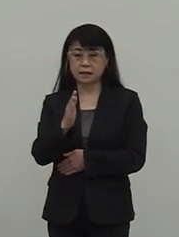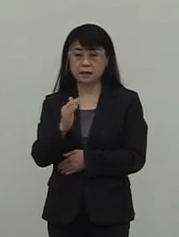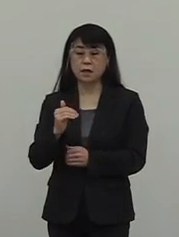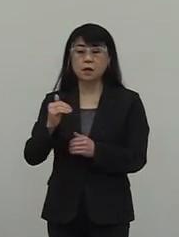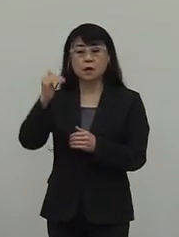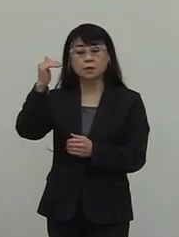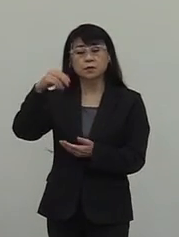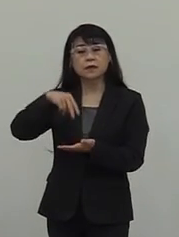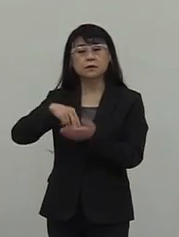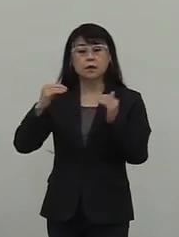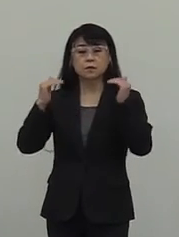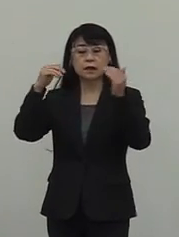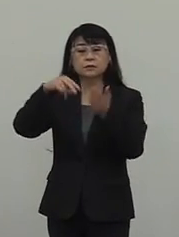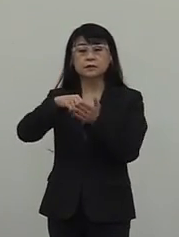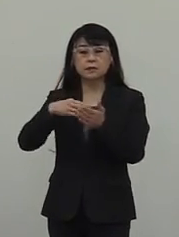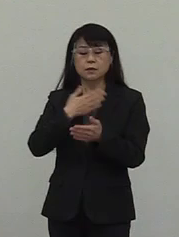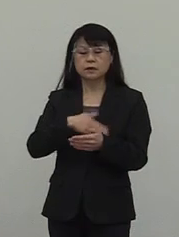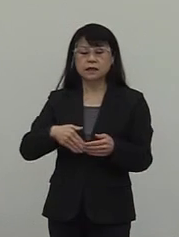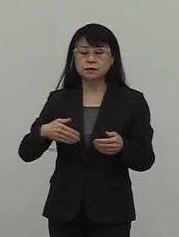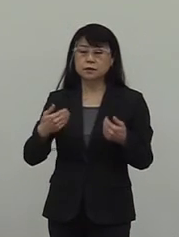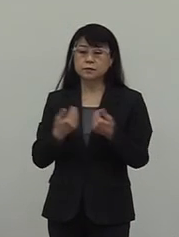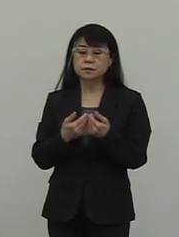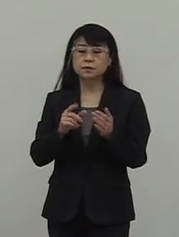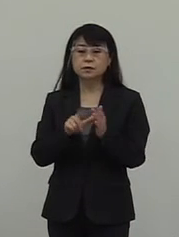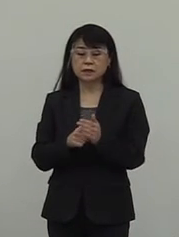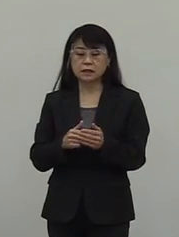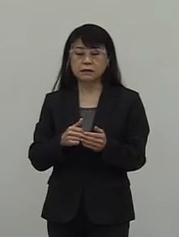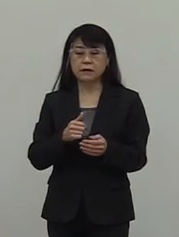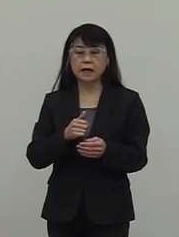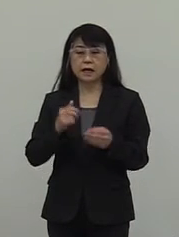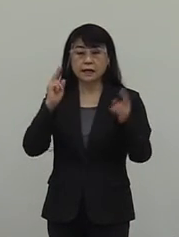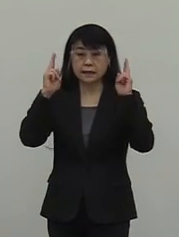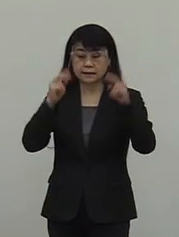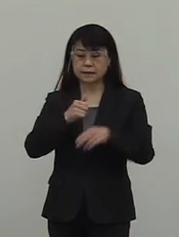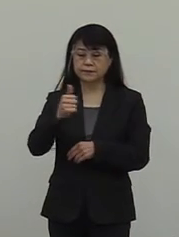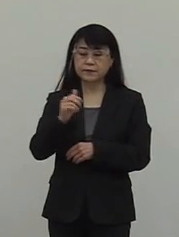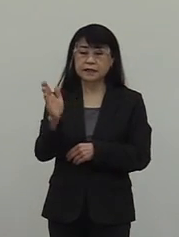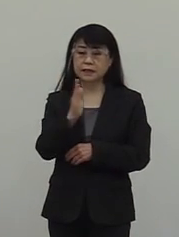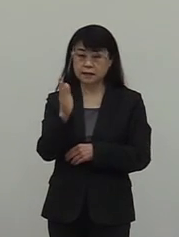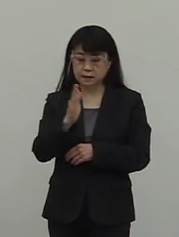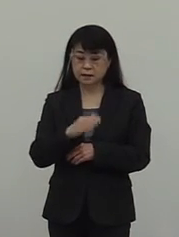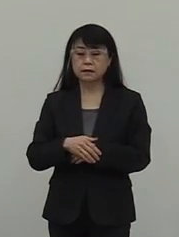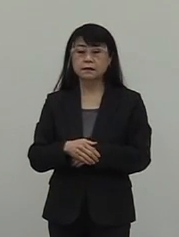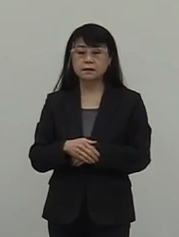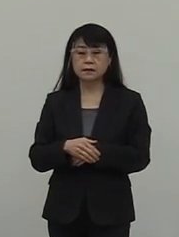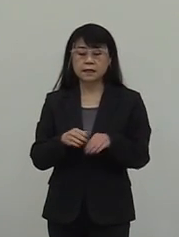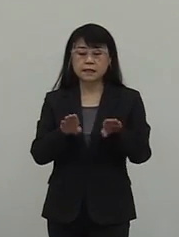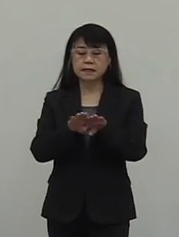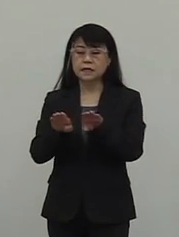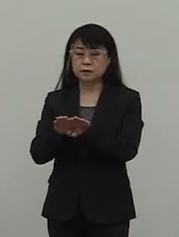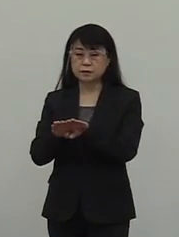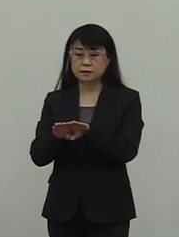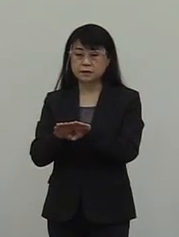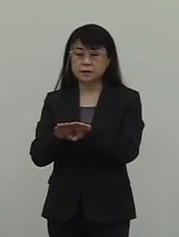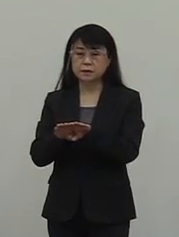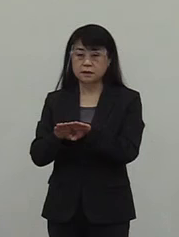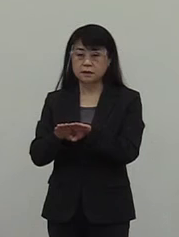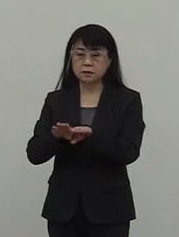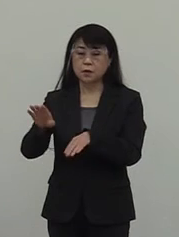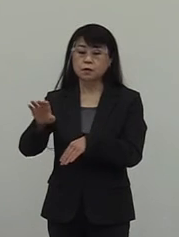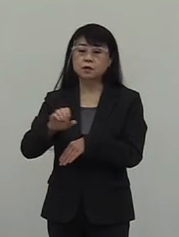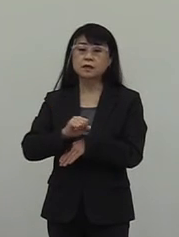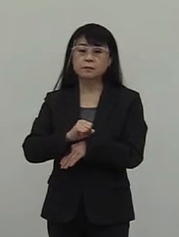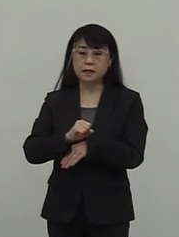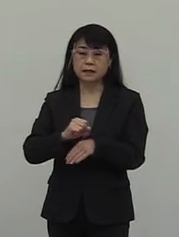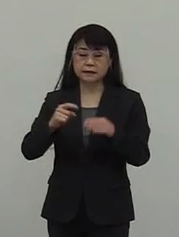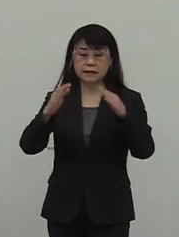であっても体調が悪いと感じられたら会社に行かない、あのできるだけお休みを取っていただいて、